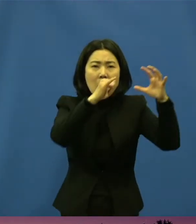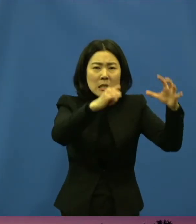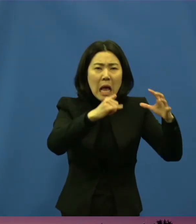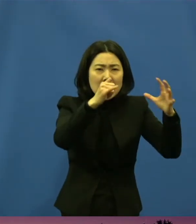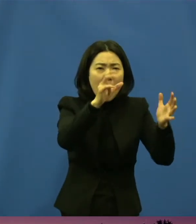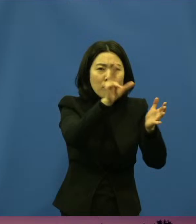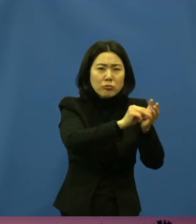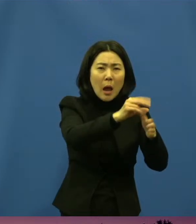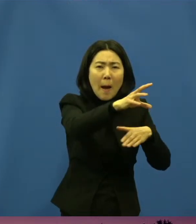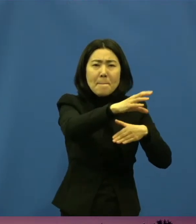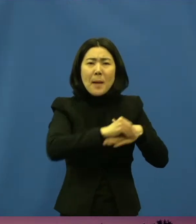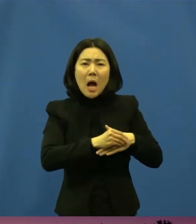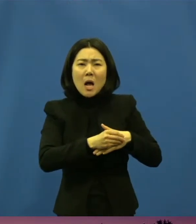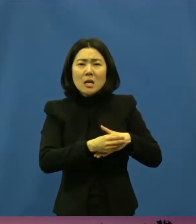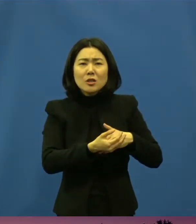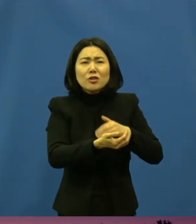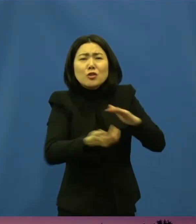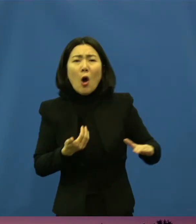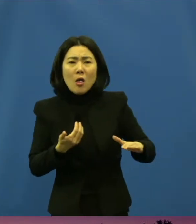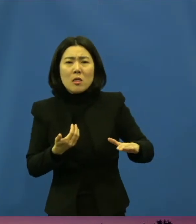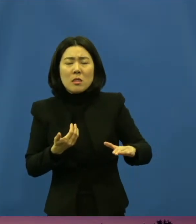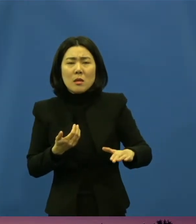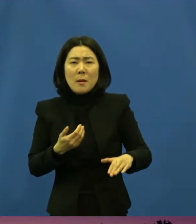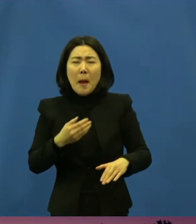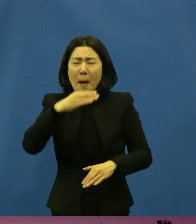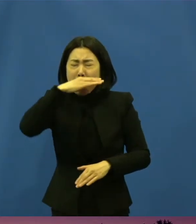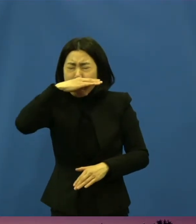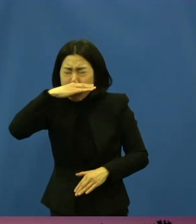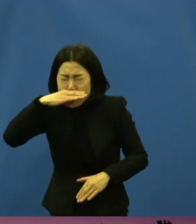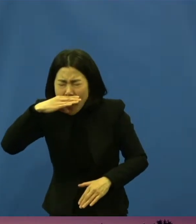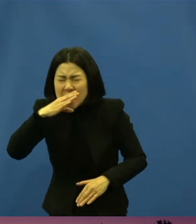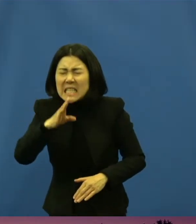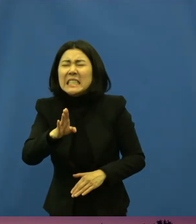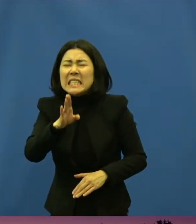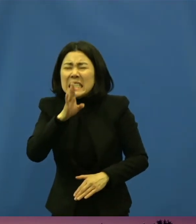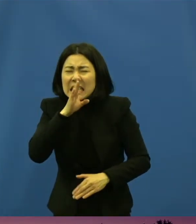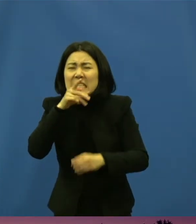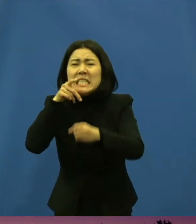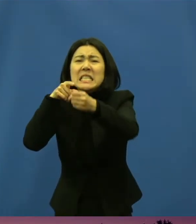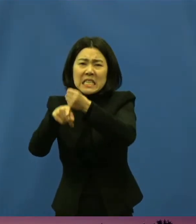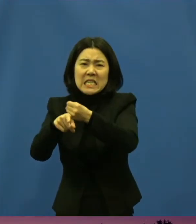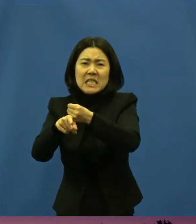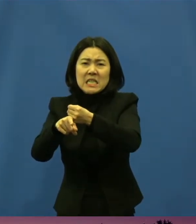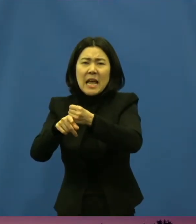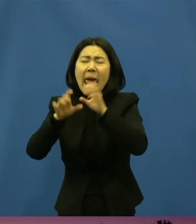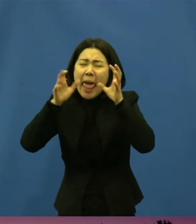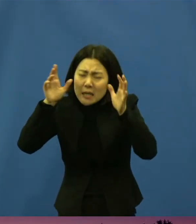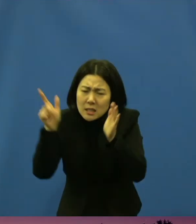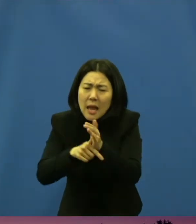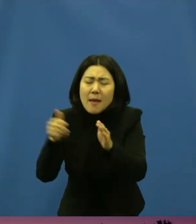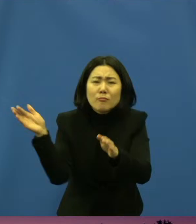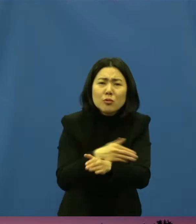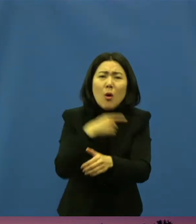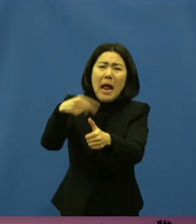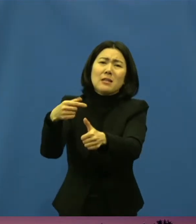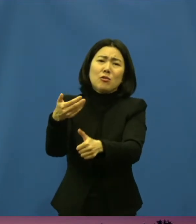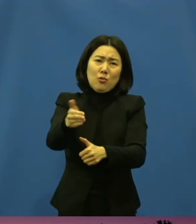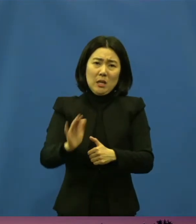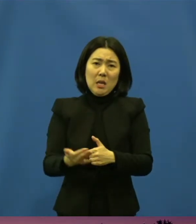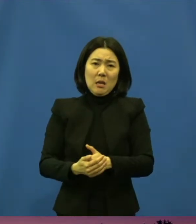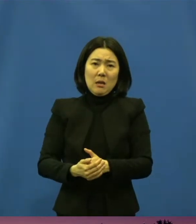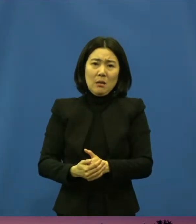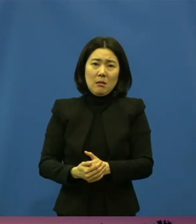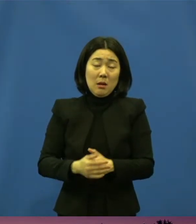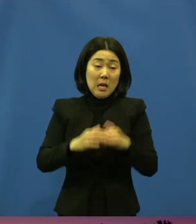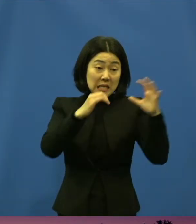먼저 거짓된 진리가 우리 안에 자리를 잡아버리면 더 이상 하나님의 진리가 들어오지 못하도록 막는